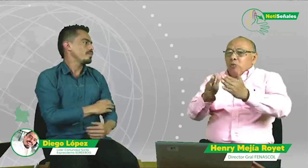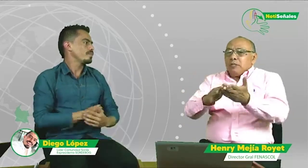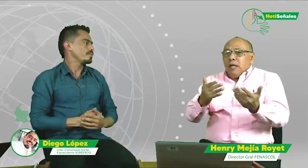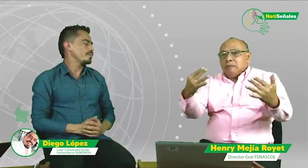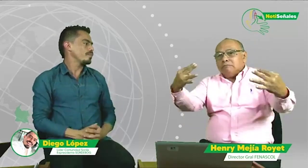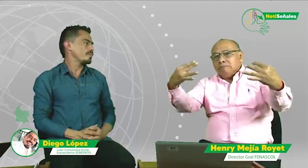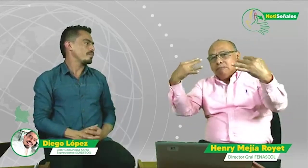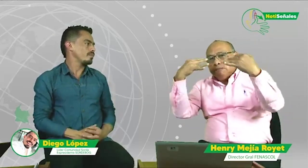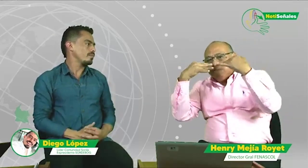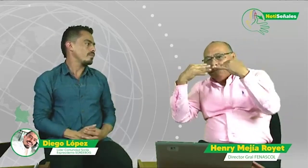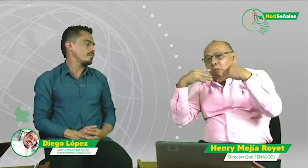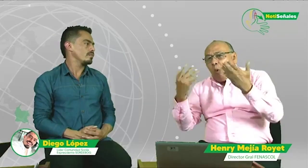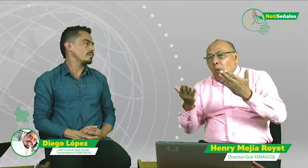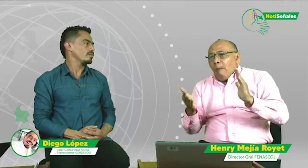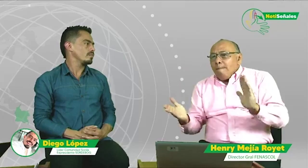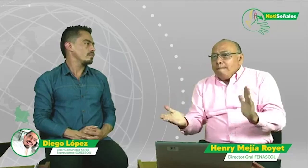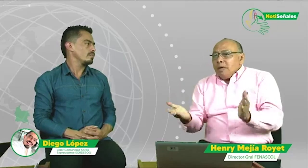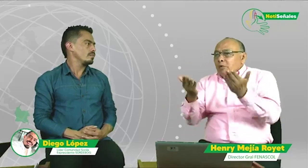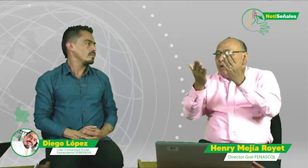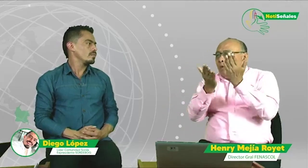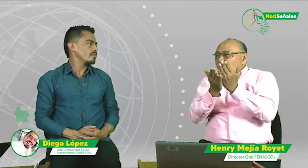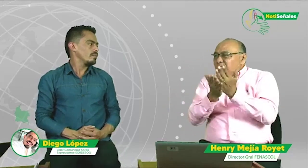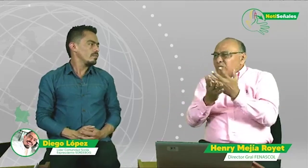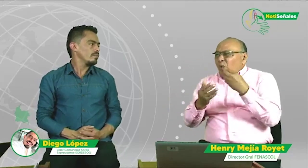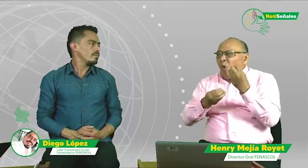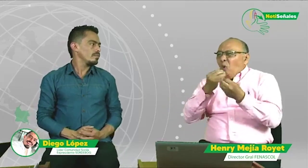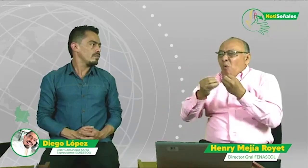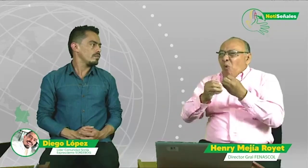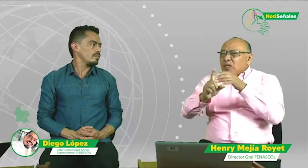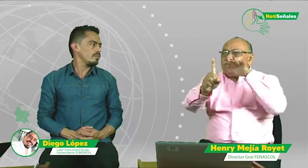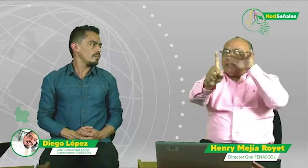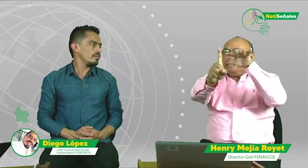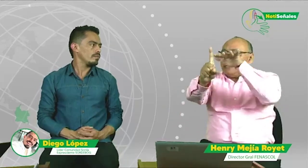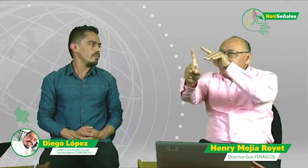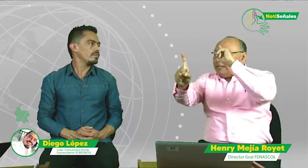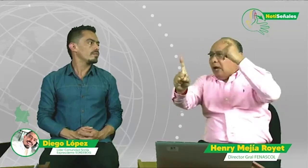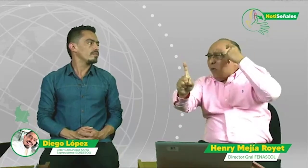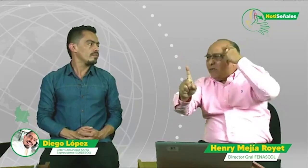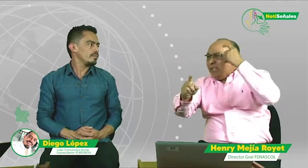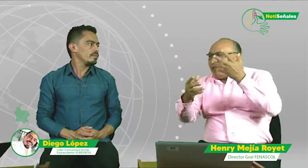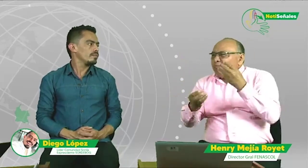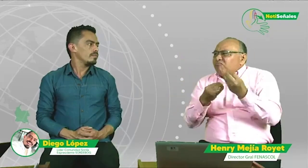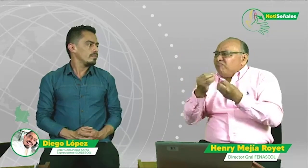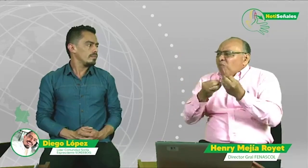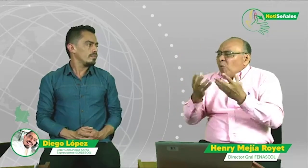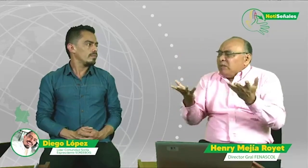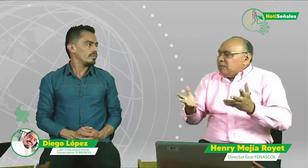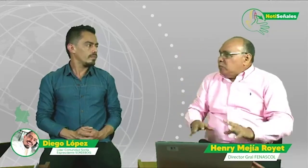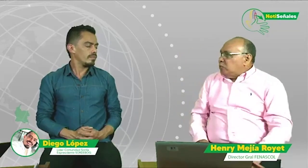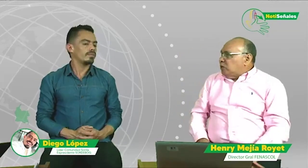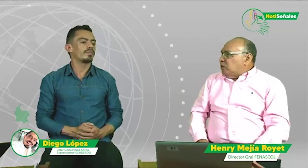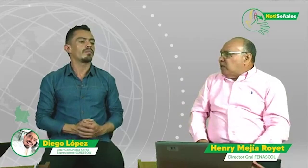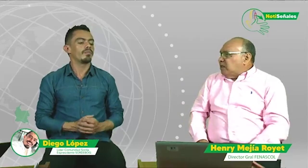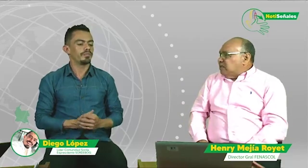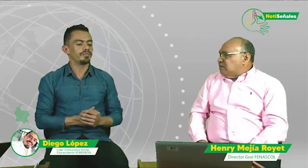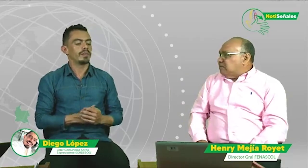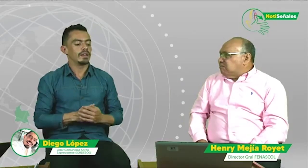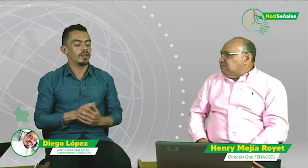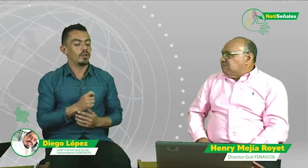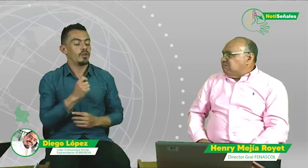Diego, ¿y cuál sería la propuesta entonces para hacer? Y para todos los quienes nos están viendo, los televidentes, quienes están conectados, ¿cuál